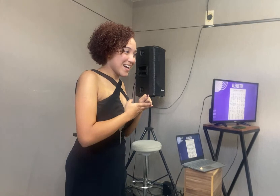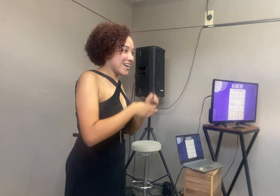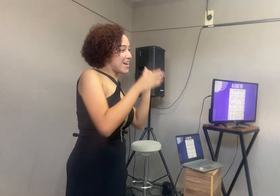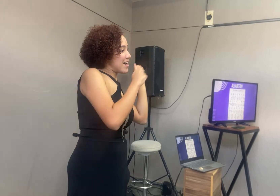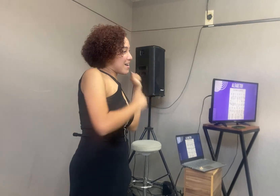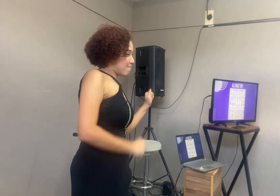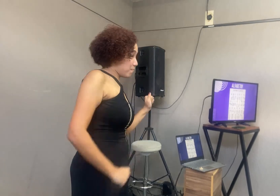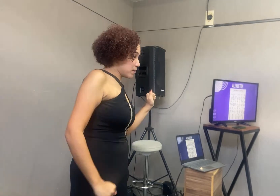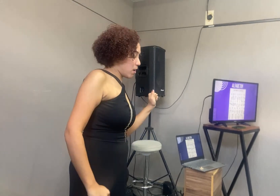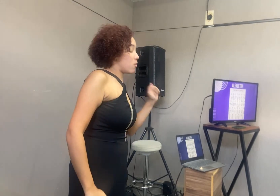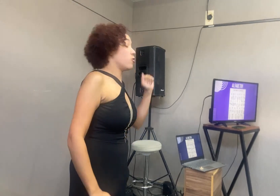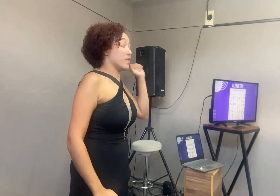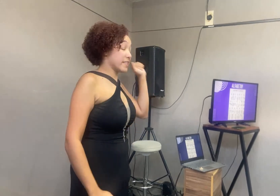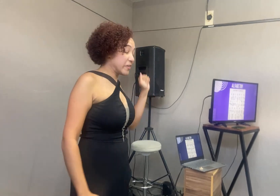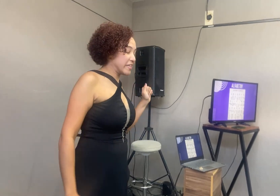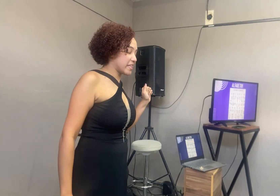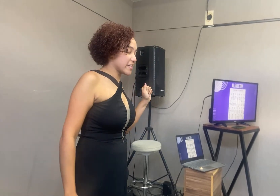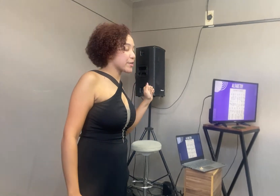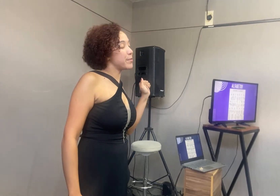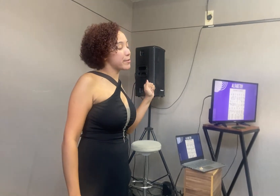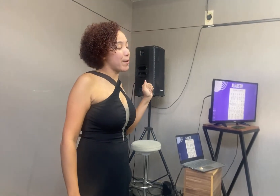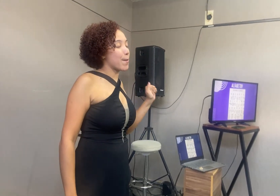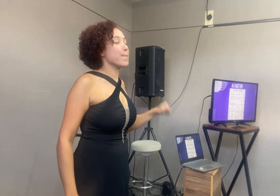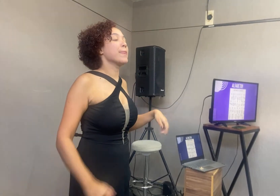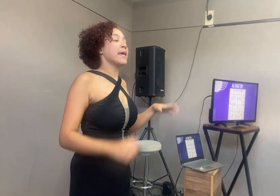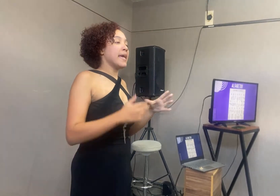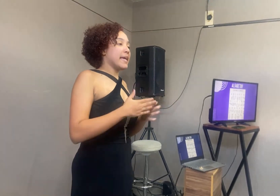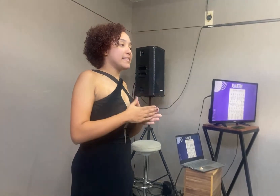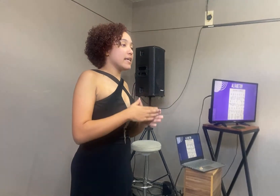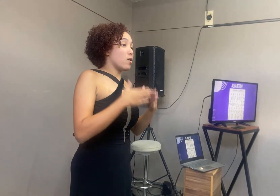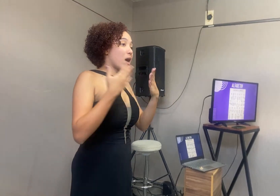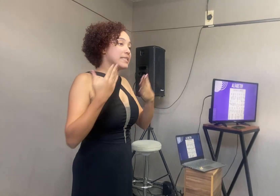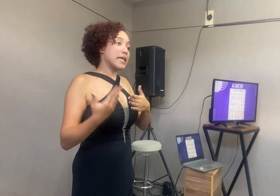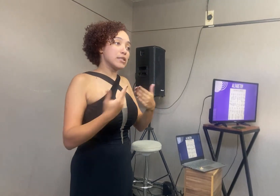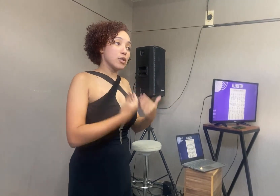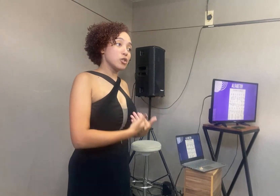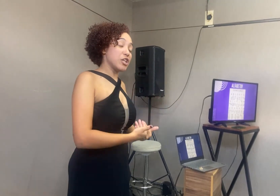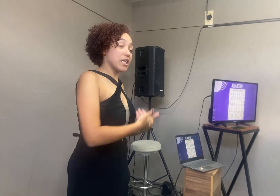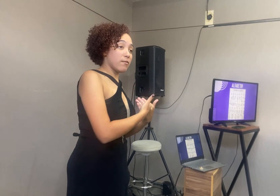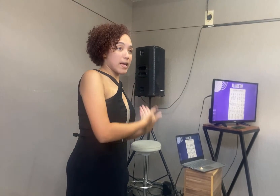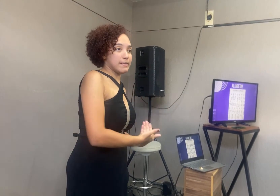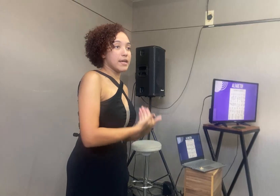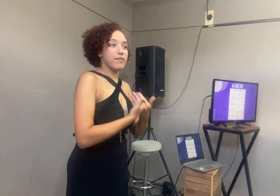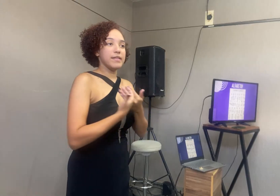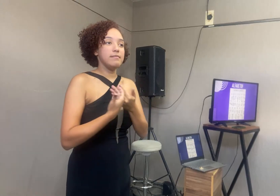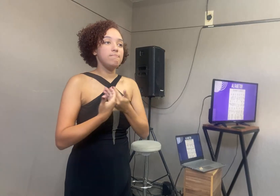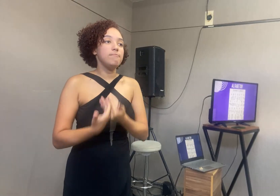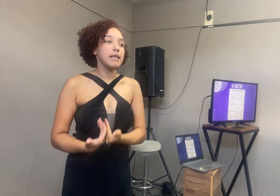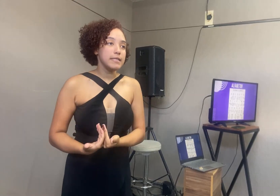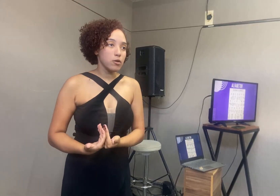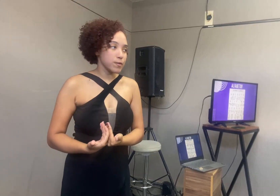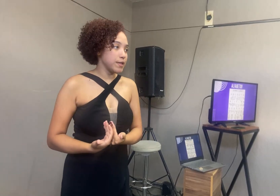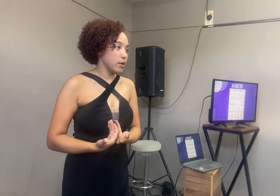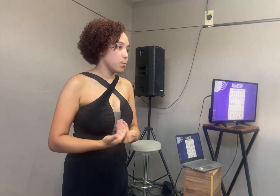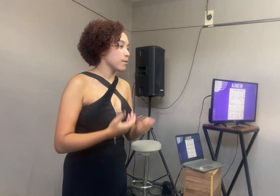da manual, soletração manual. Então, a datilologia ela vai servir desse auxílio para